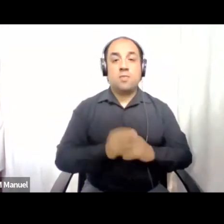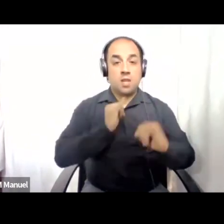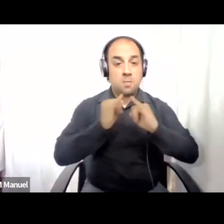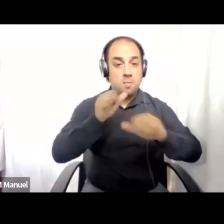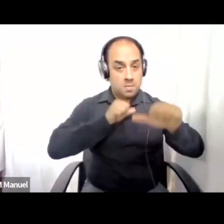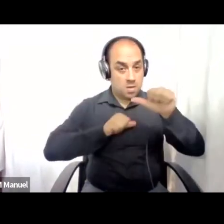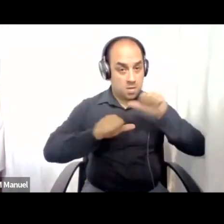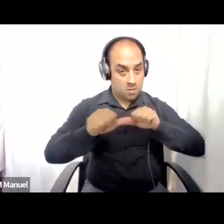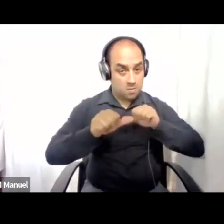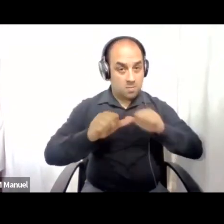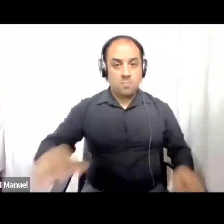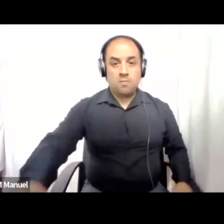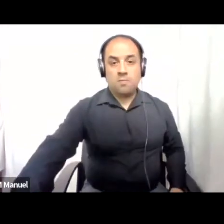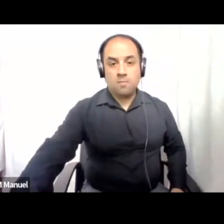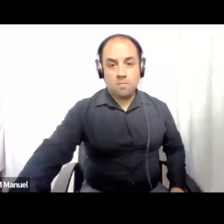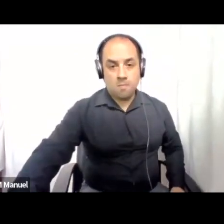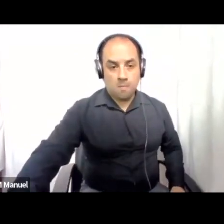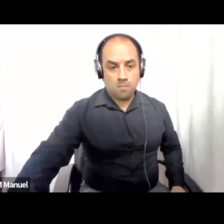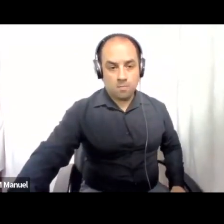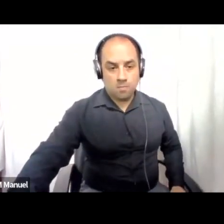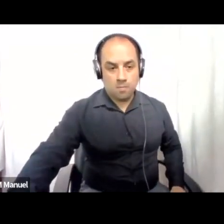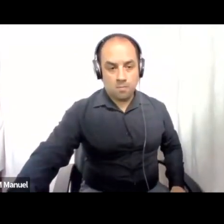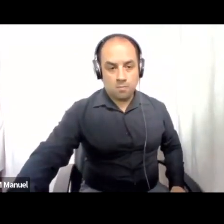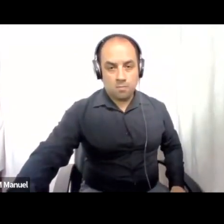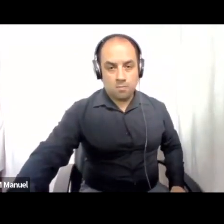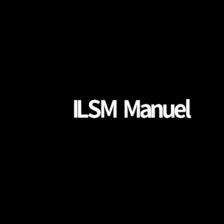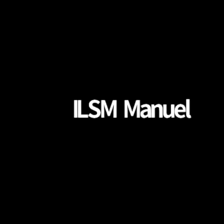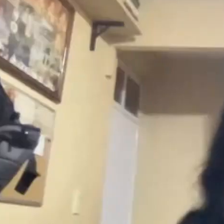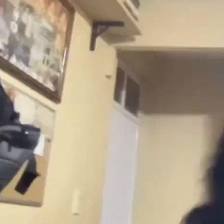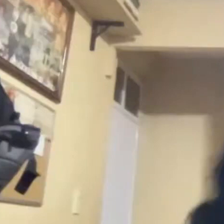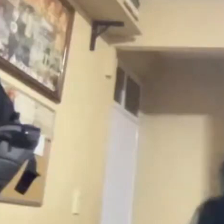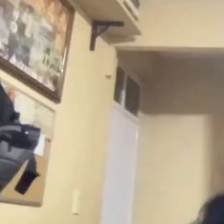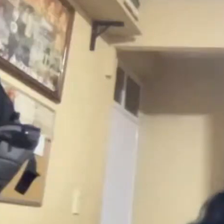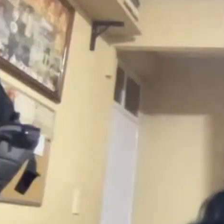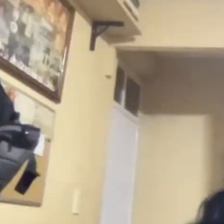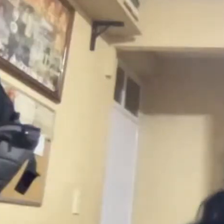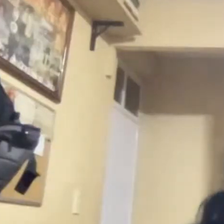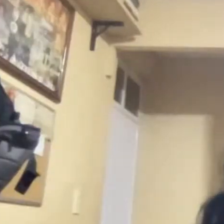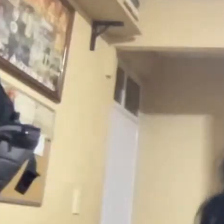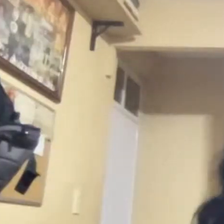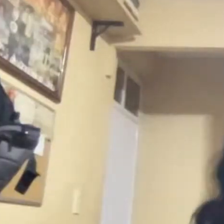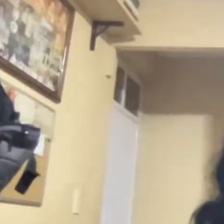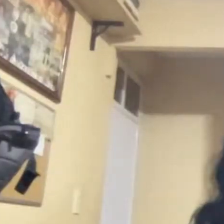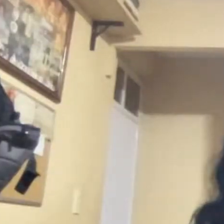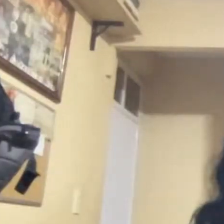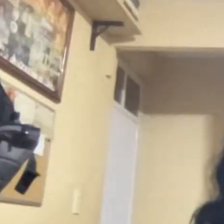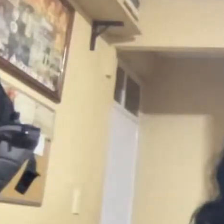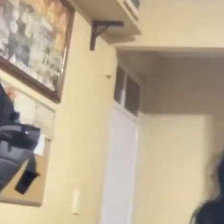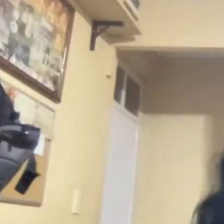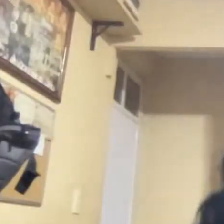con cuerpos normativos superen las barreras superficiales a las que se enfrentan.